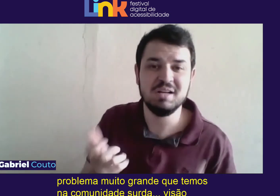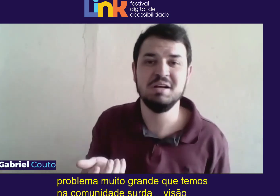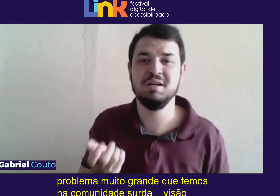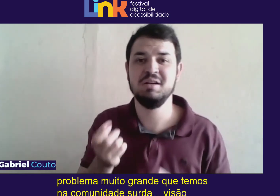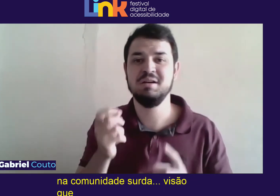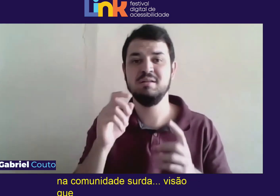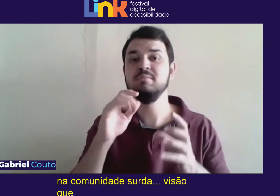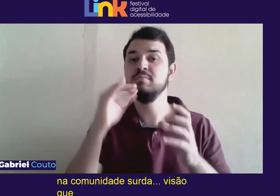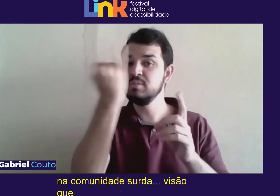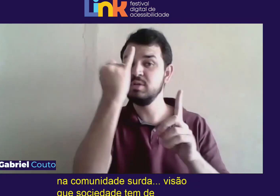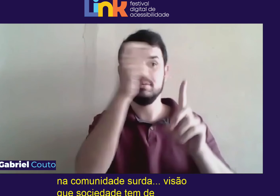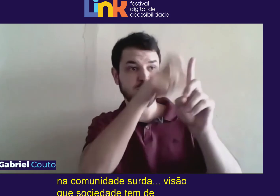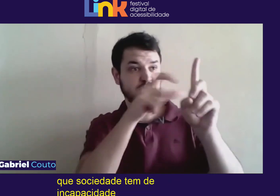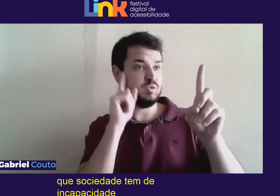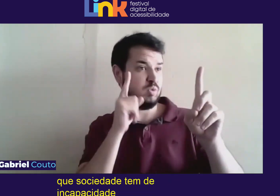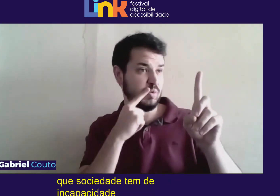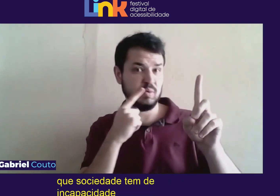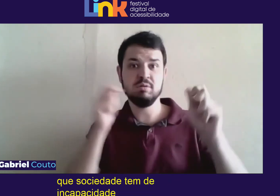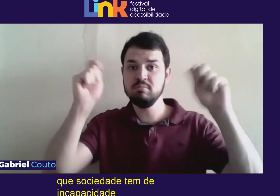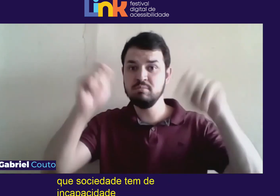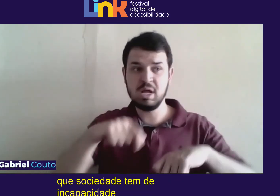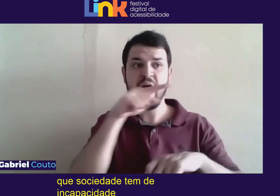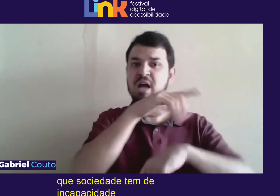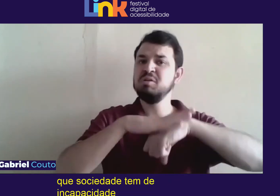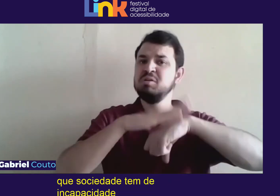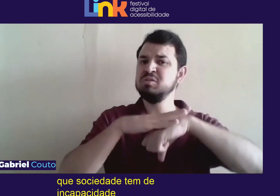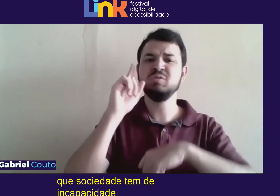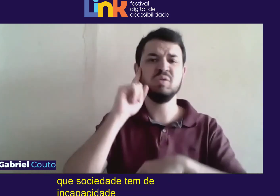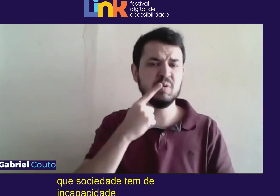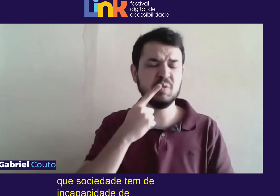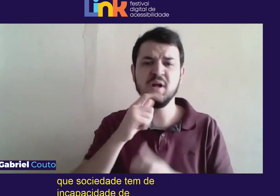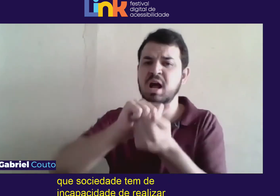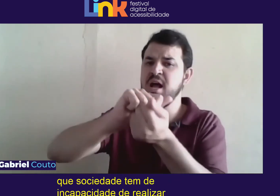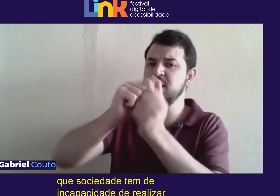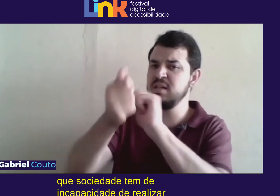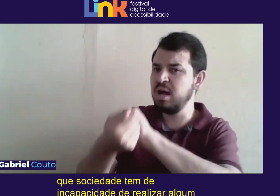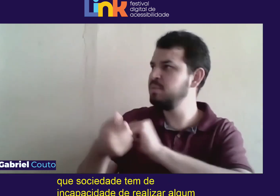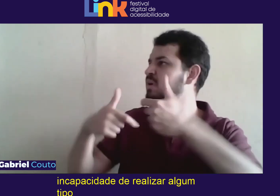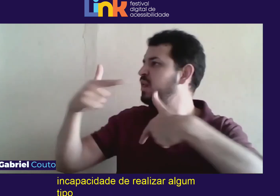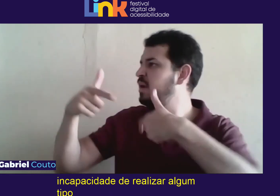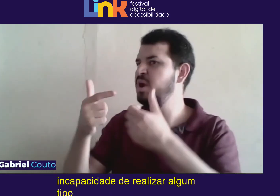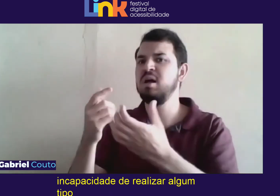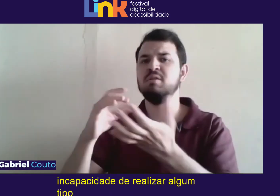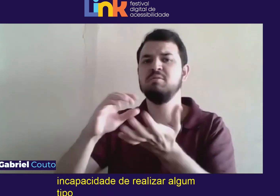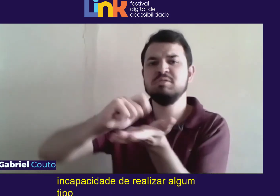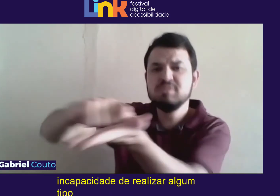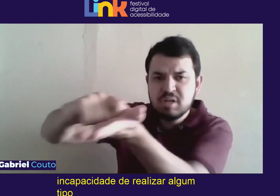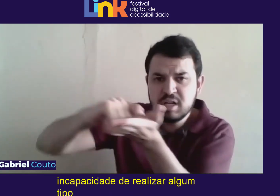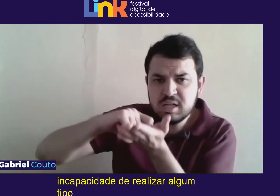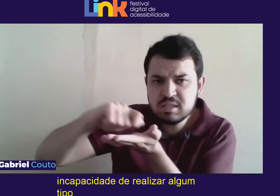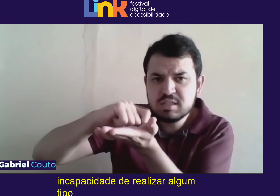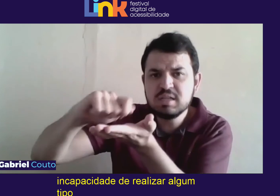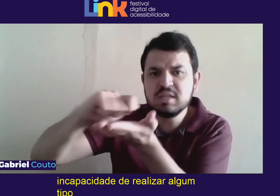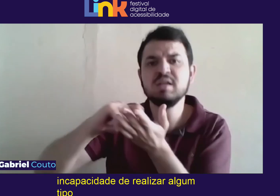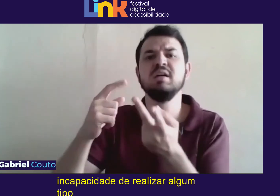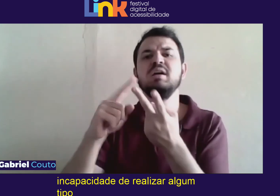de realizar algum tipo de atividade dentro da empresa. O surdo, ele tem total capacidade